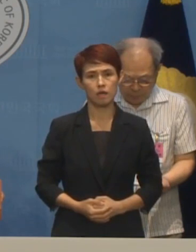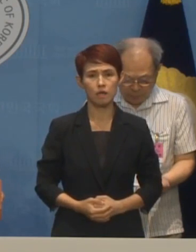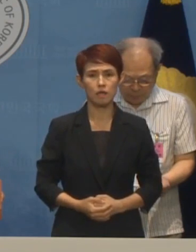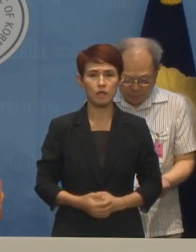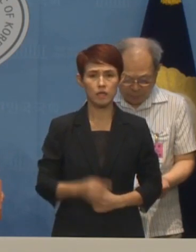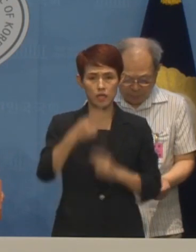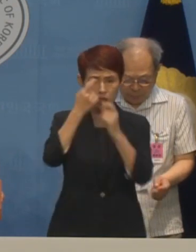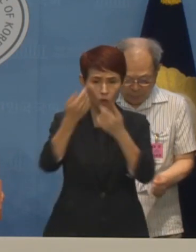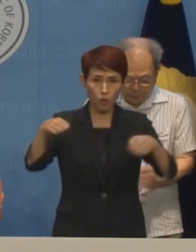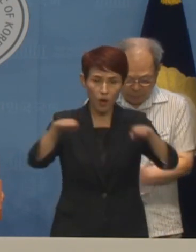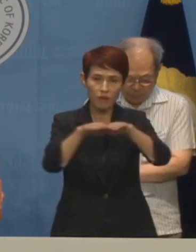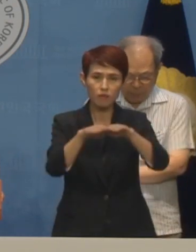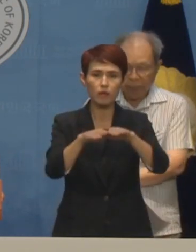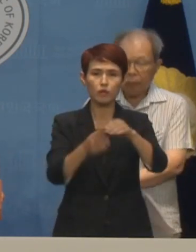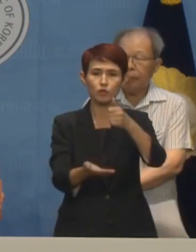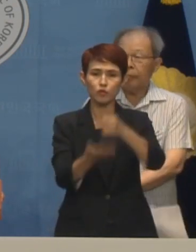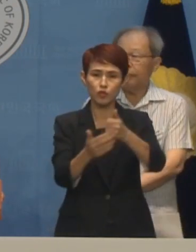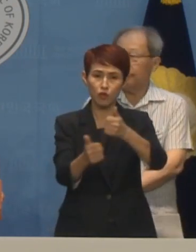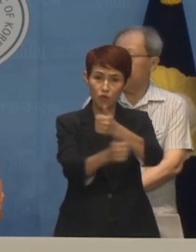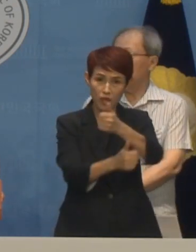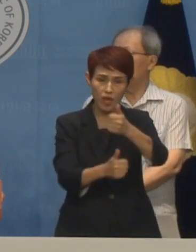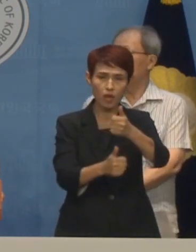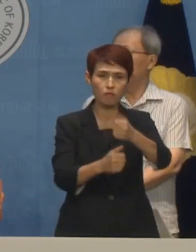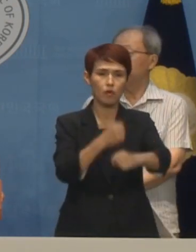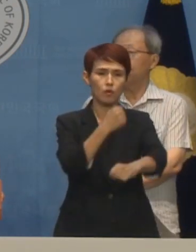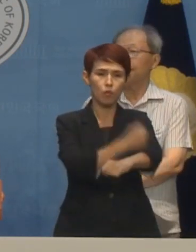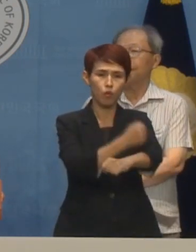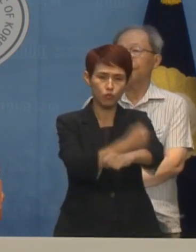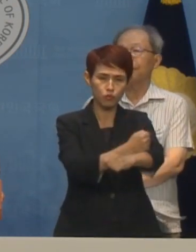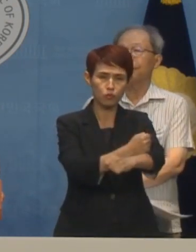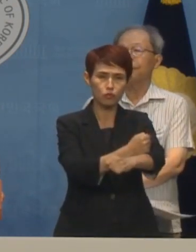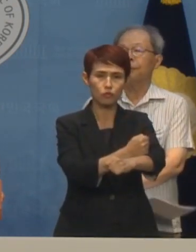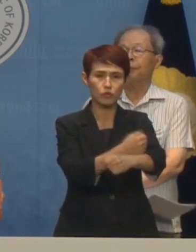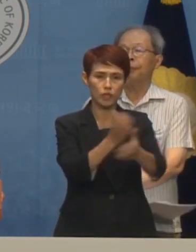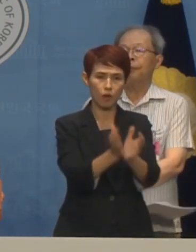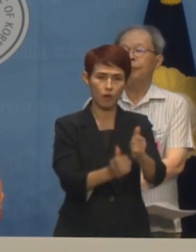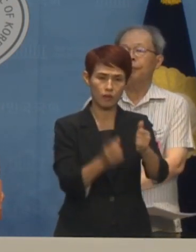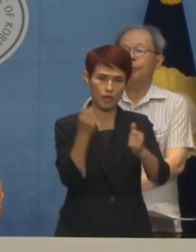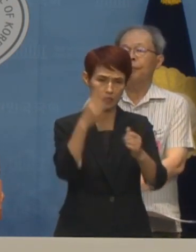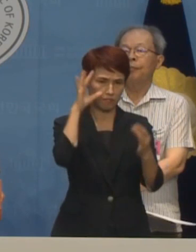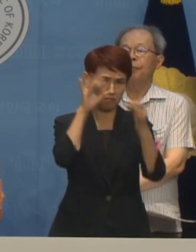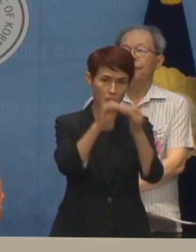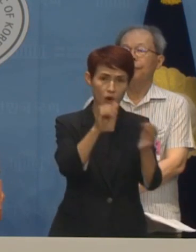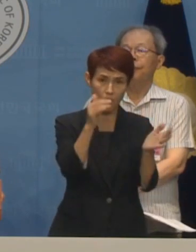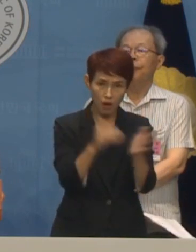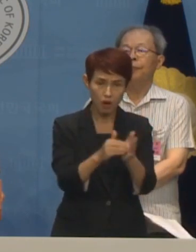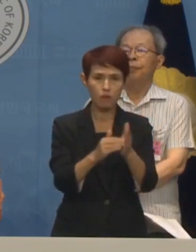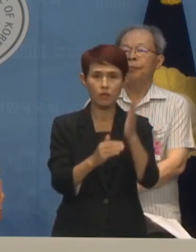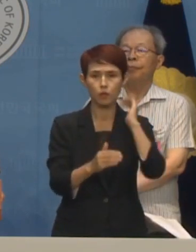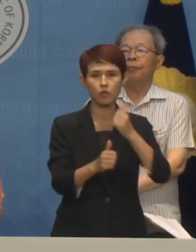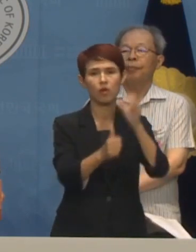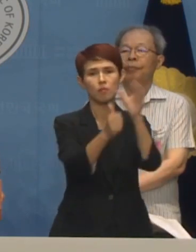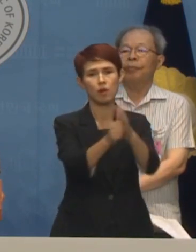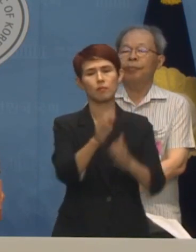독립기념관의 임원 추천위원회, 보훈부 장관의 제청을 거쳐 대통령의 임명으로 이어지는 절차에도